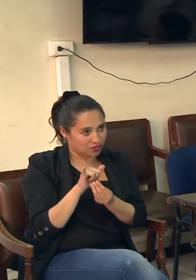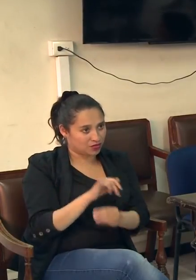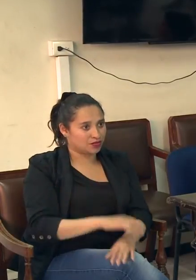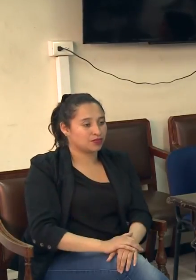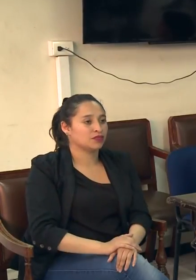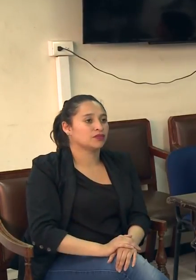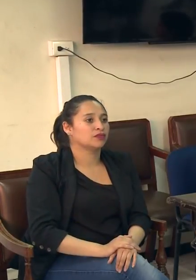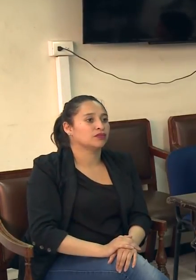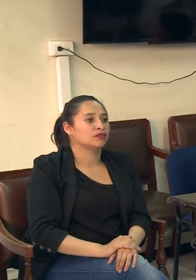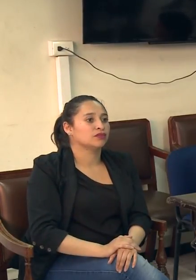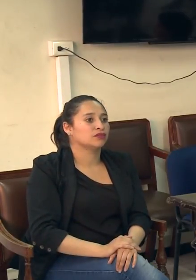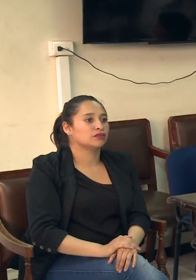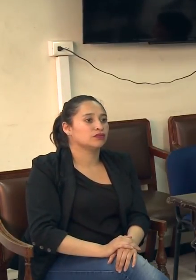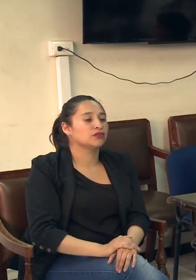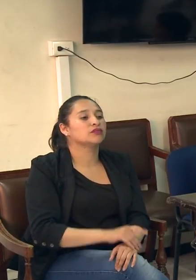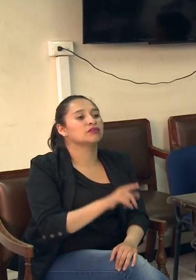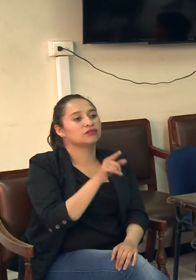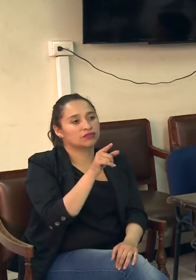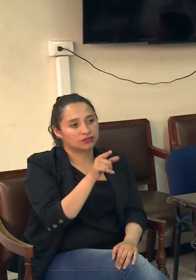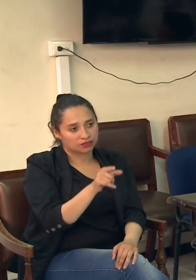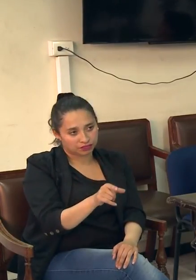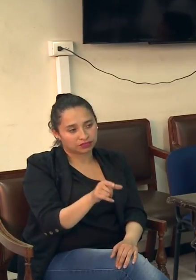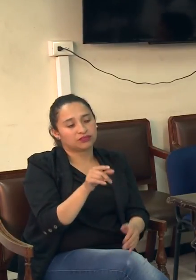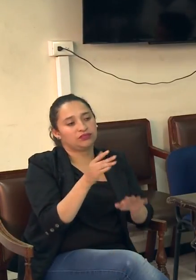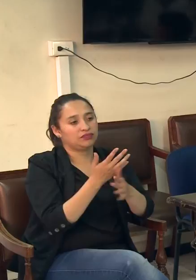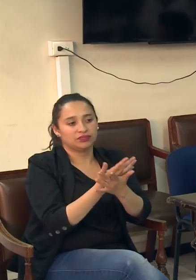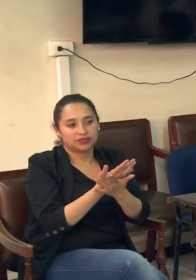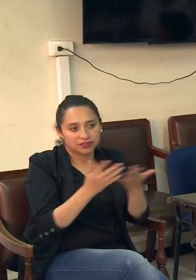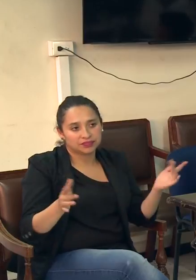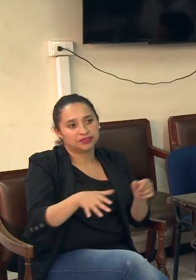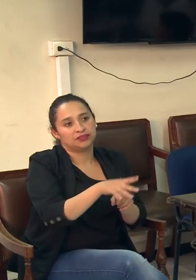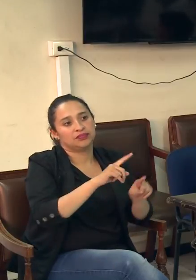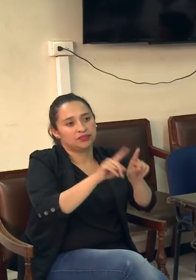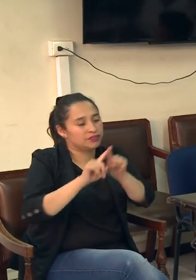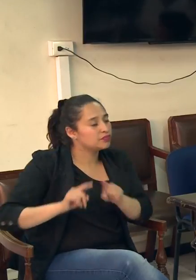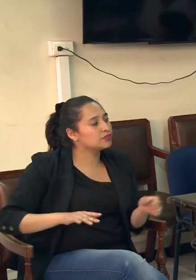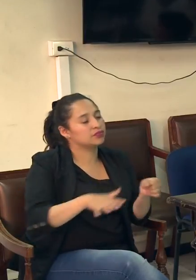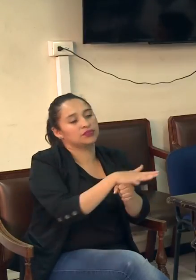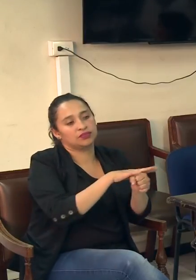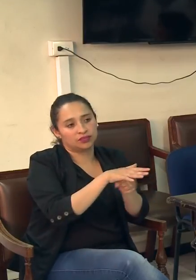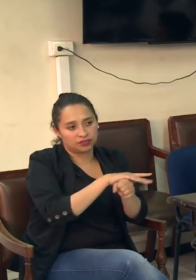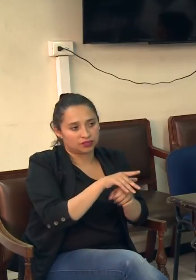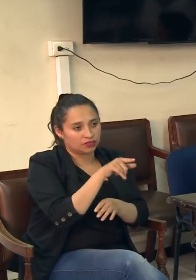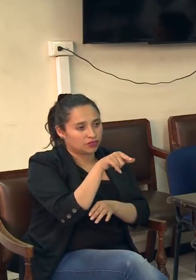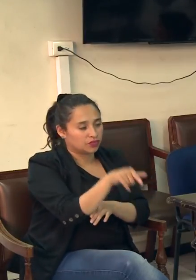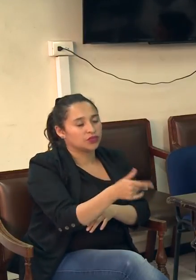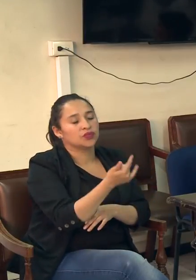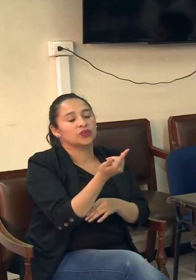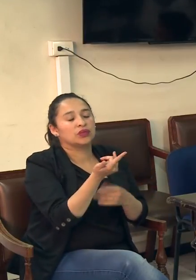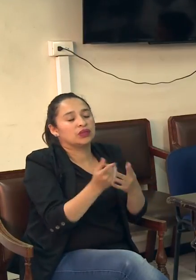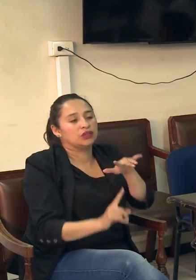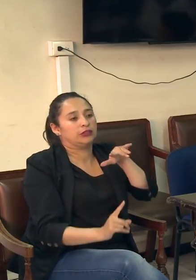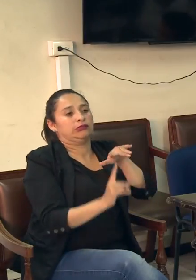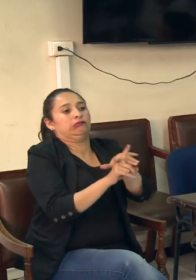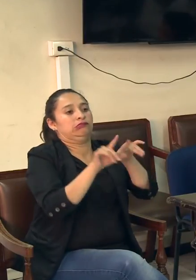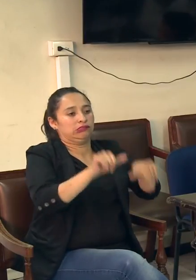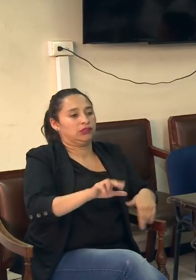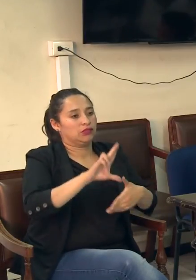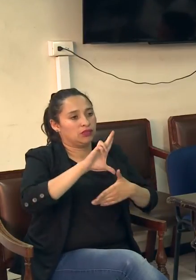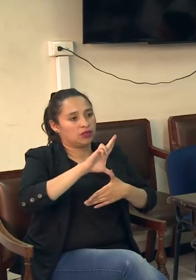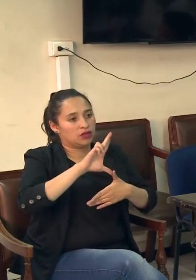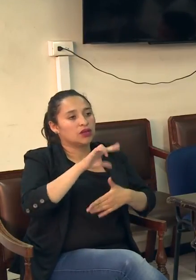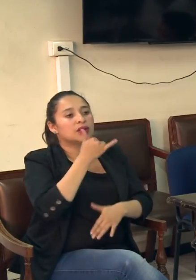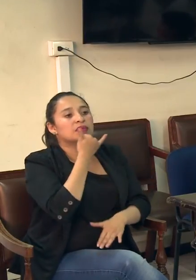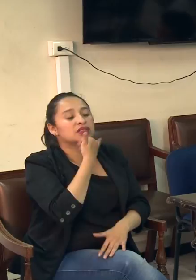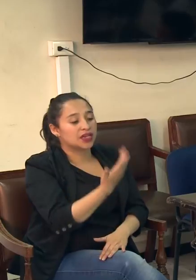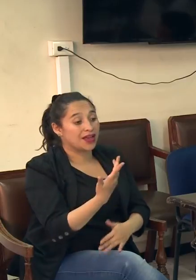estamos hablando ahora de Ku Klux Klan y tal. Y es que hay una idea que el feminismo parece que entra a fragmentar el